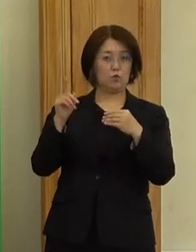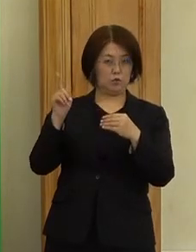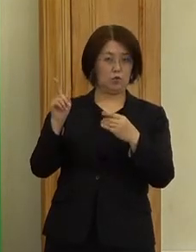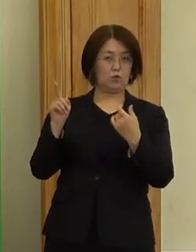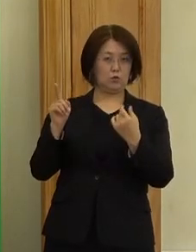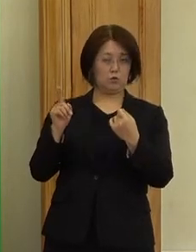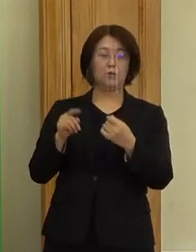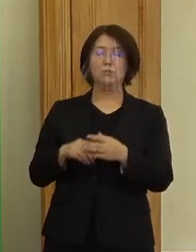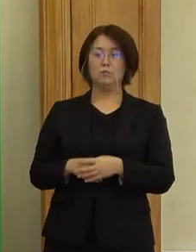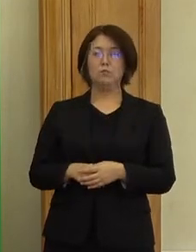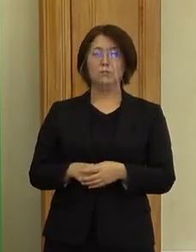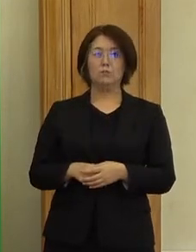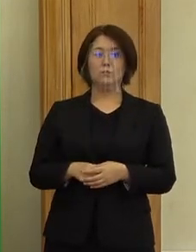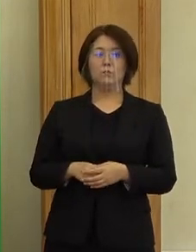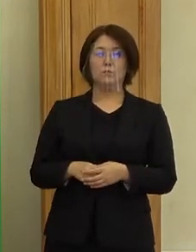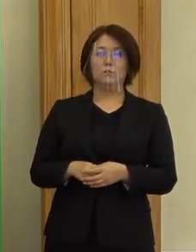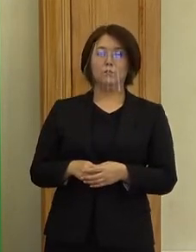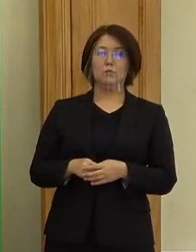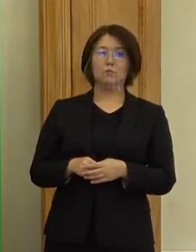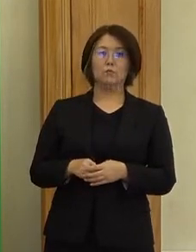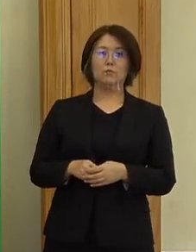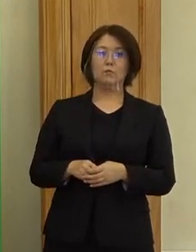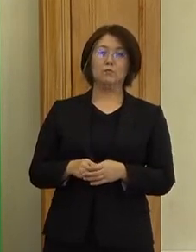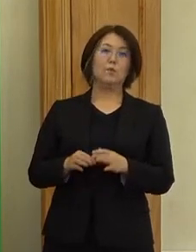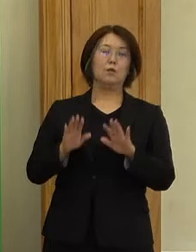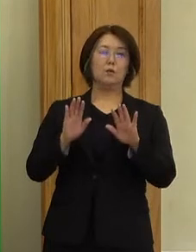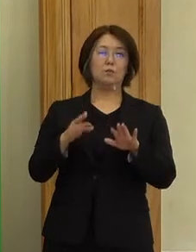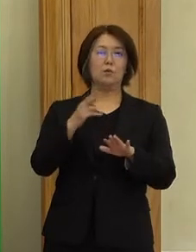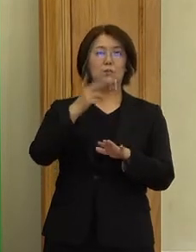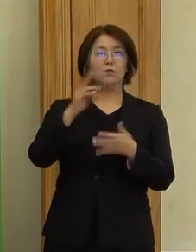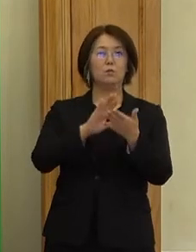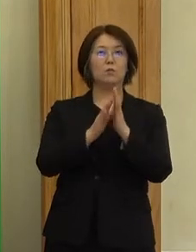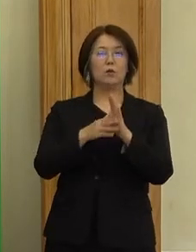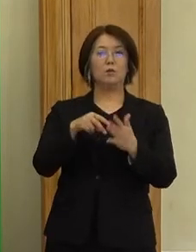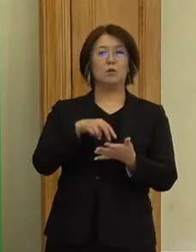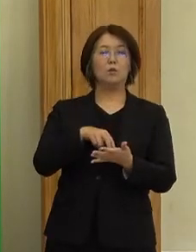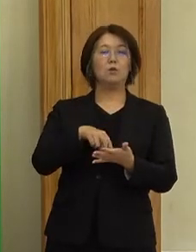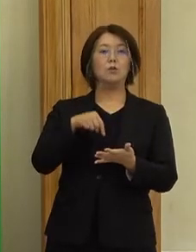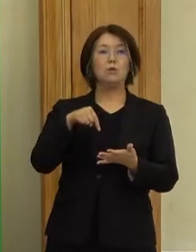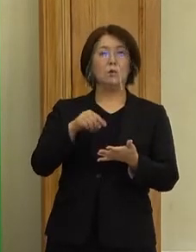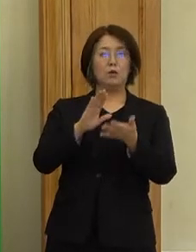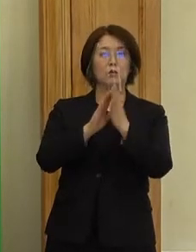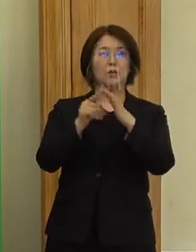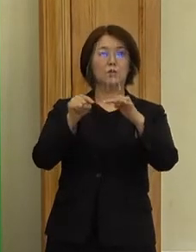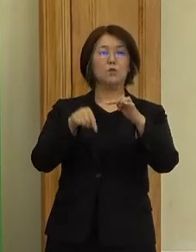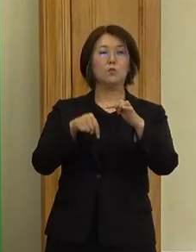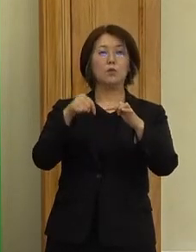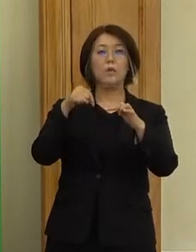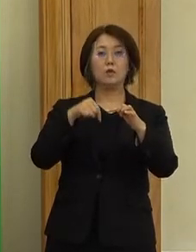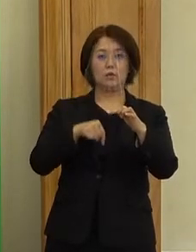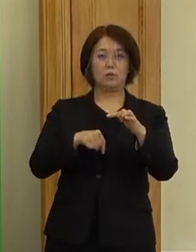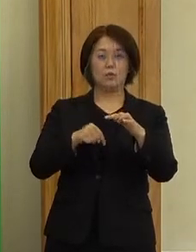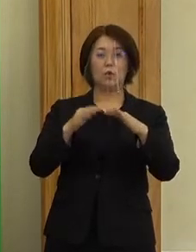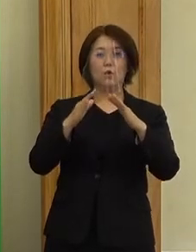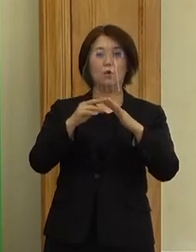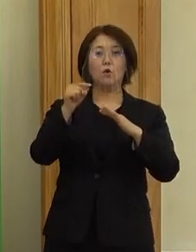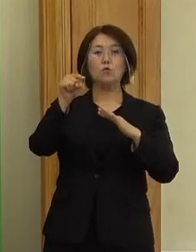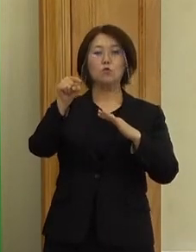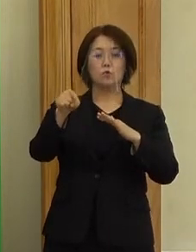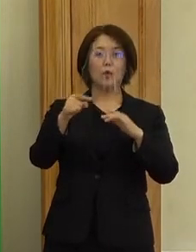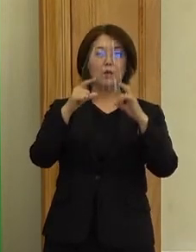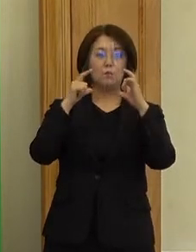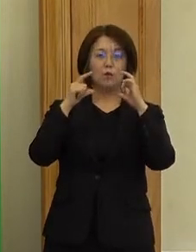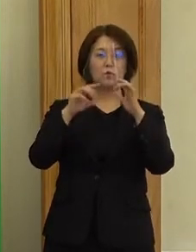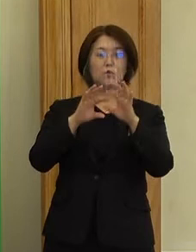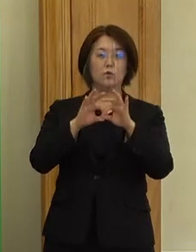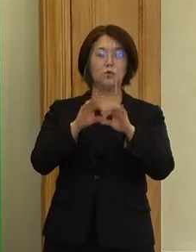い、 ということは今のところは富山県としては県庁内でその屋外マスクについての特別な具体的な議